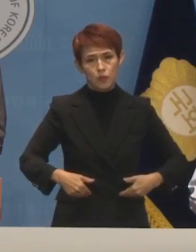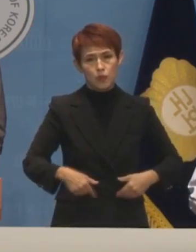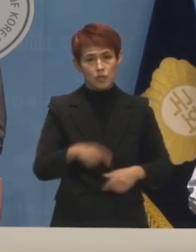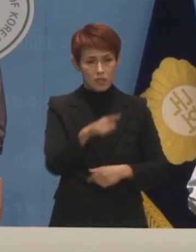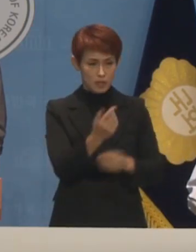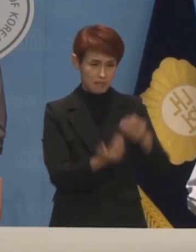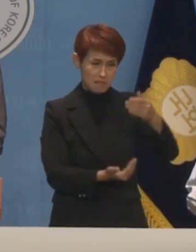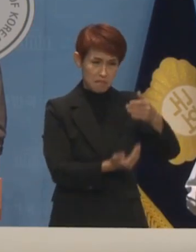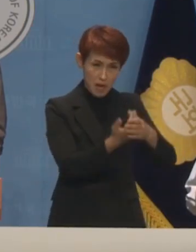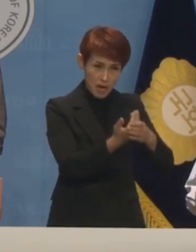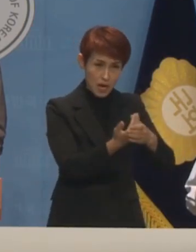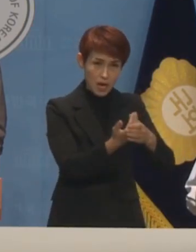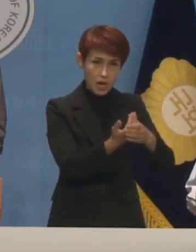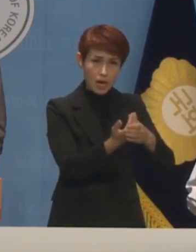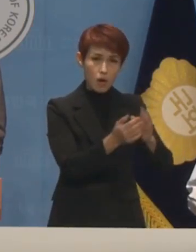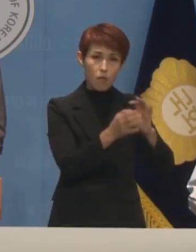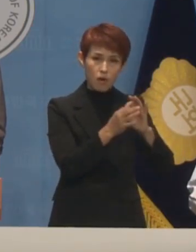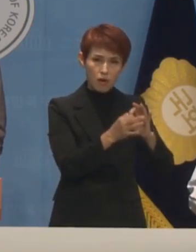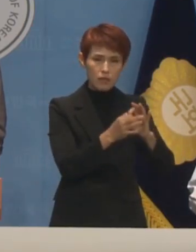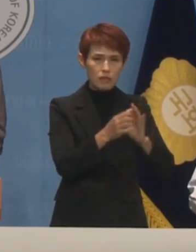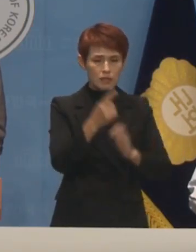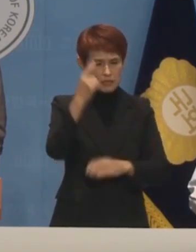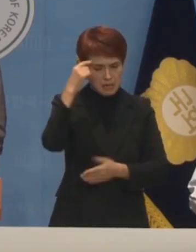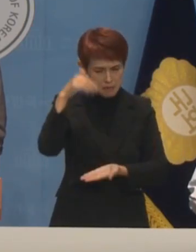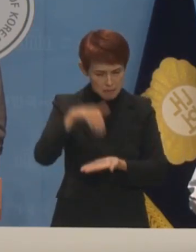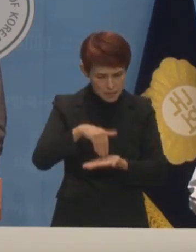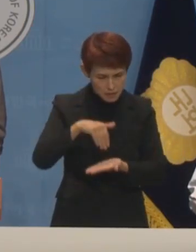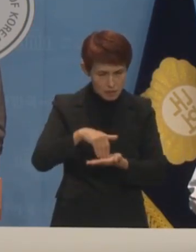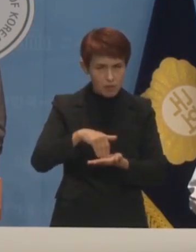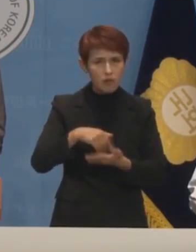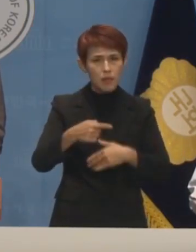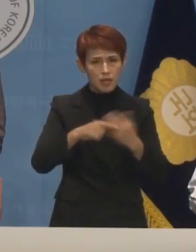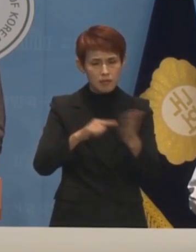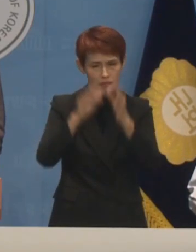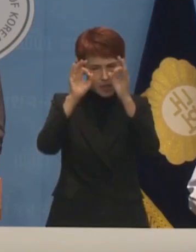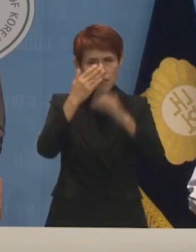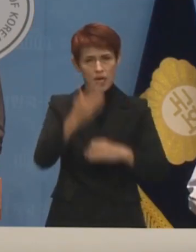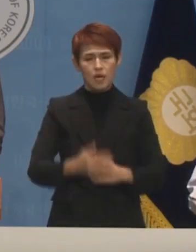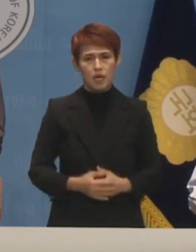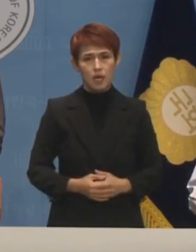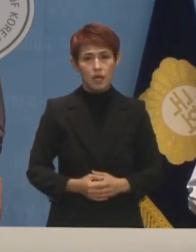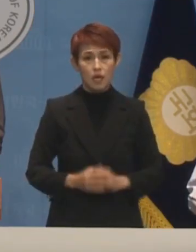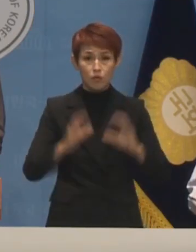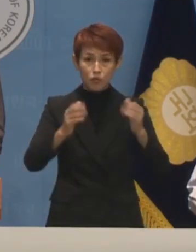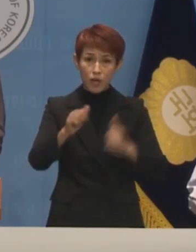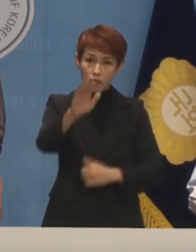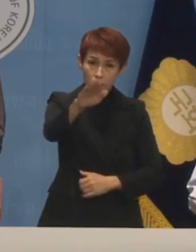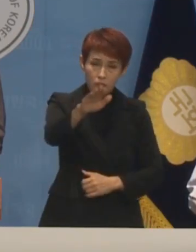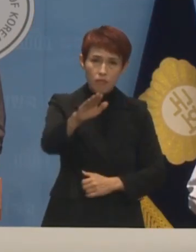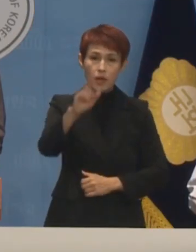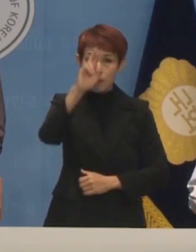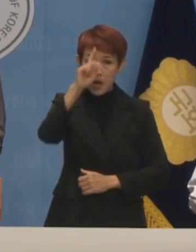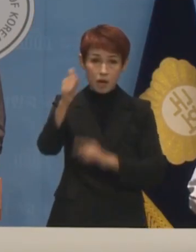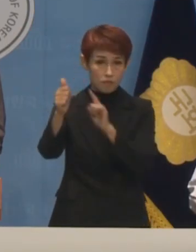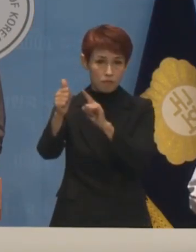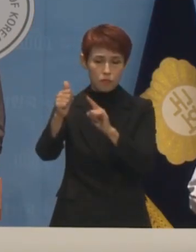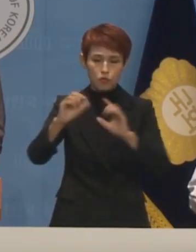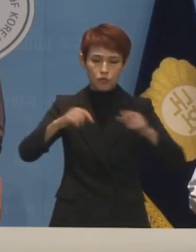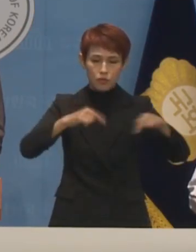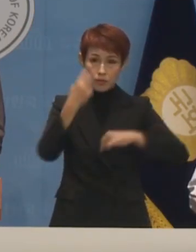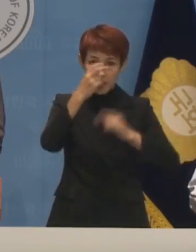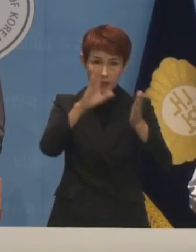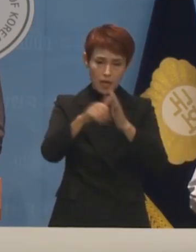이 참사의 기본 반성부터 시작해야 되는 그런 마음이기 때문에 다시 한번 국회는 이번에 박순관 대표를 반드시